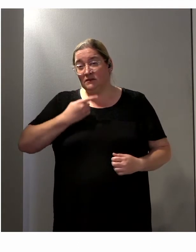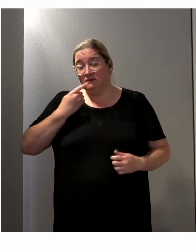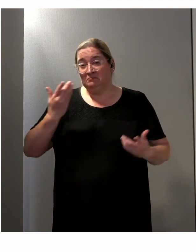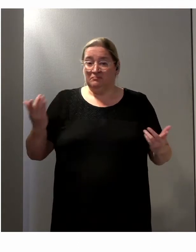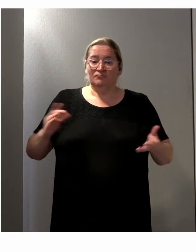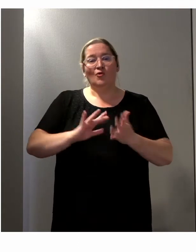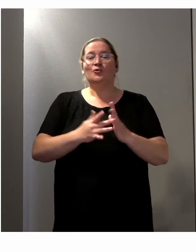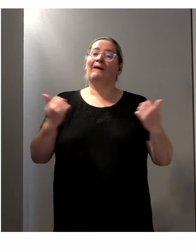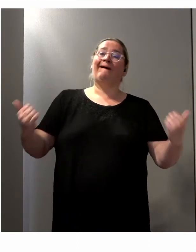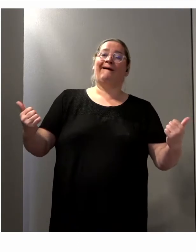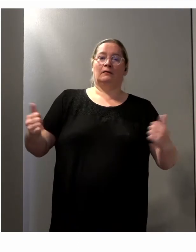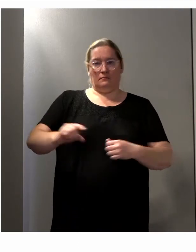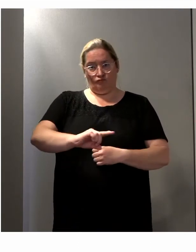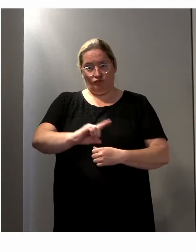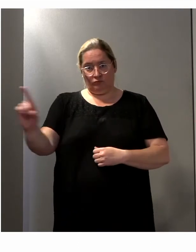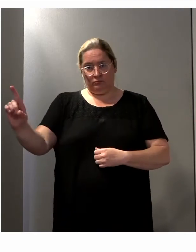est-ce que ça veut dire que tout va bien? Bien sûr que non.